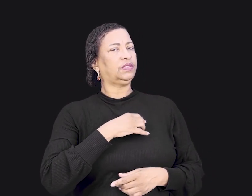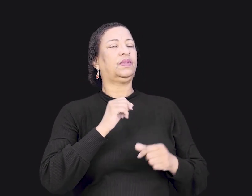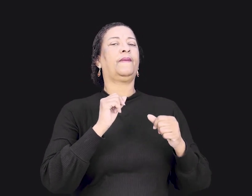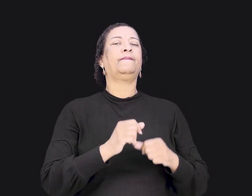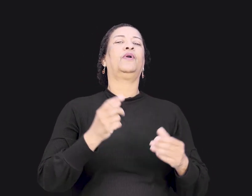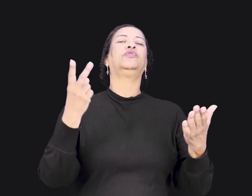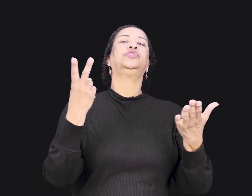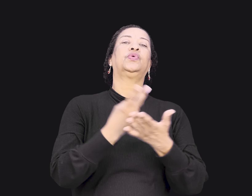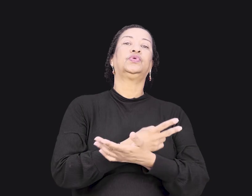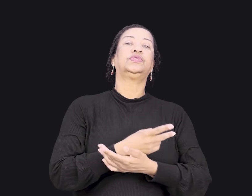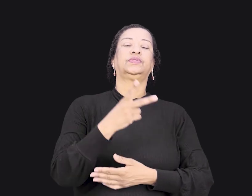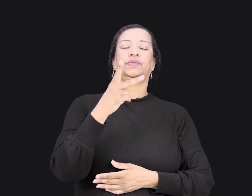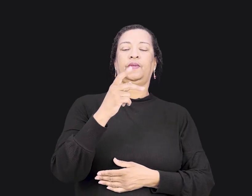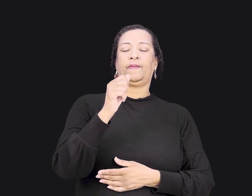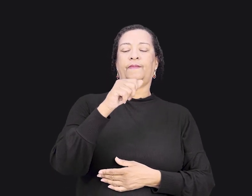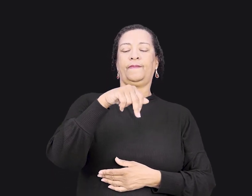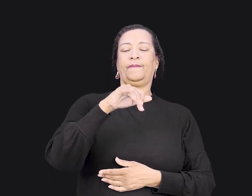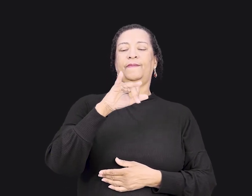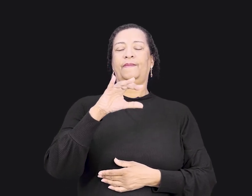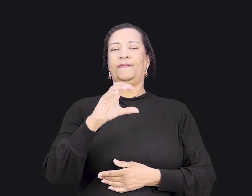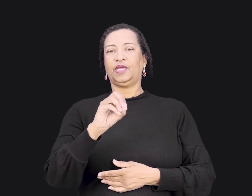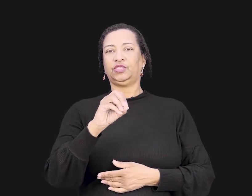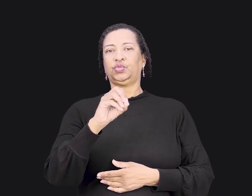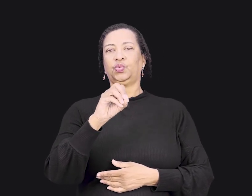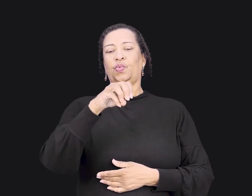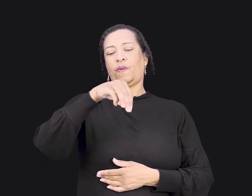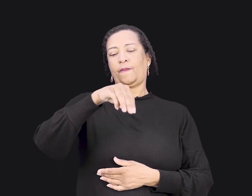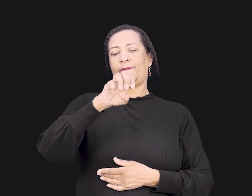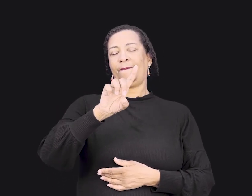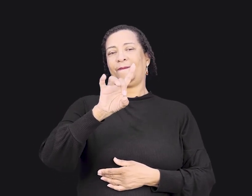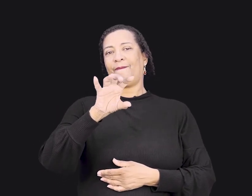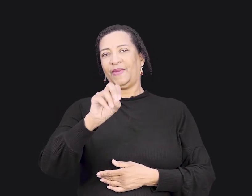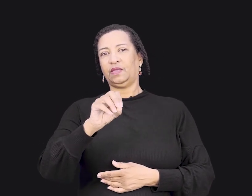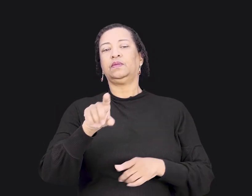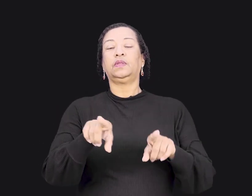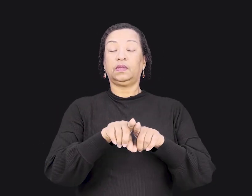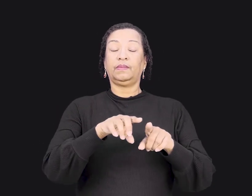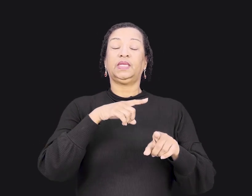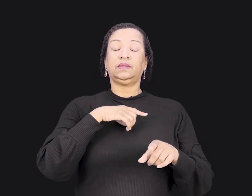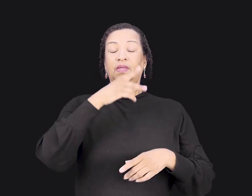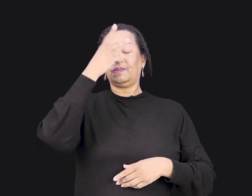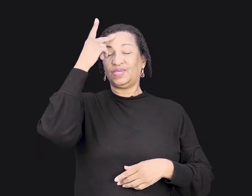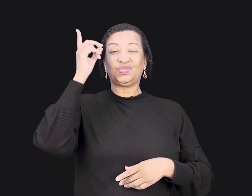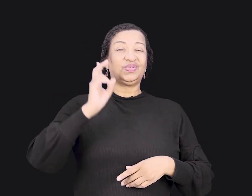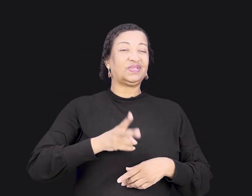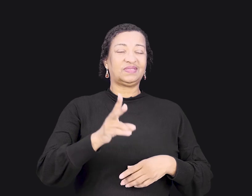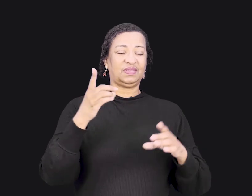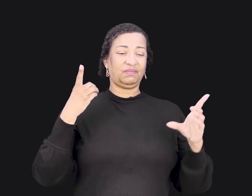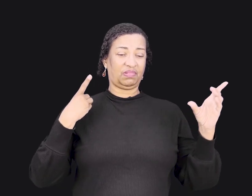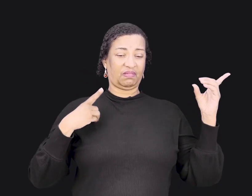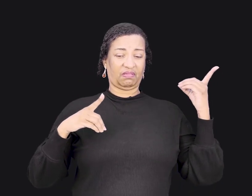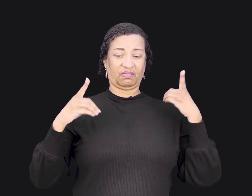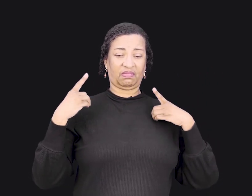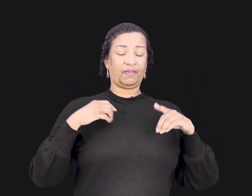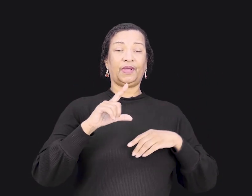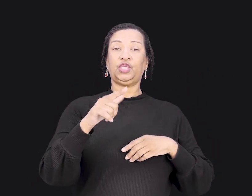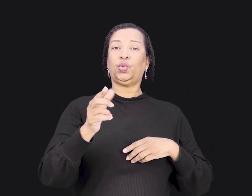do pânico do medo. Também existem pessoas que estão sempre deprimidas, mas outras estão sempre com medo.